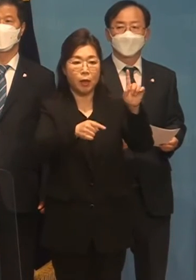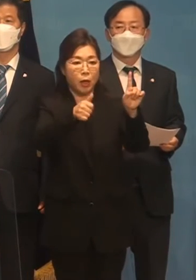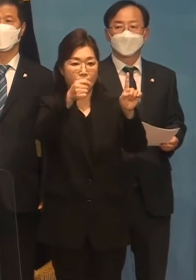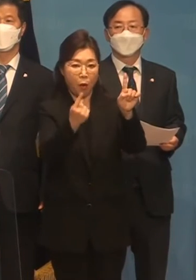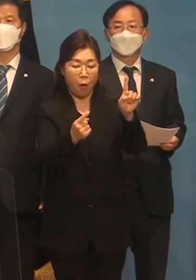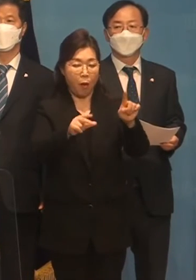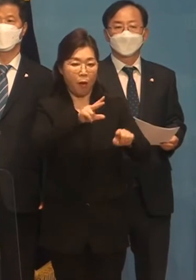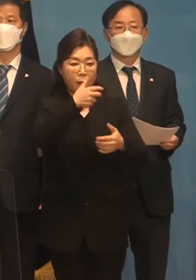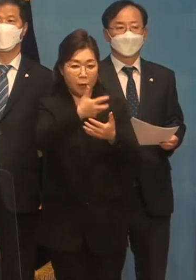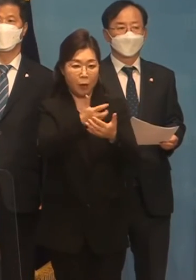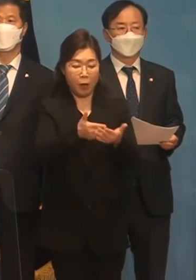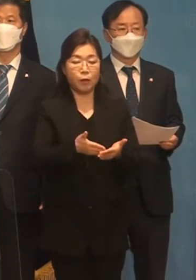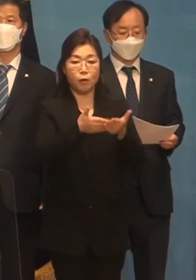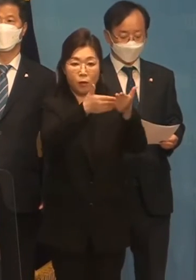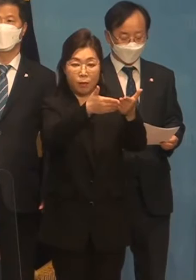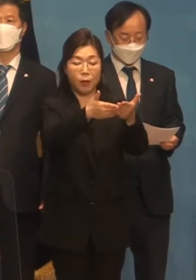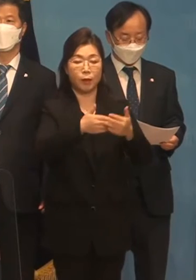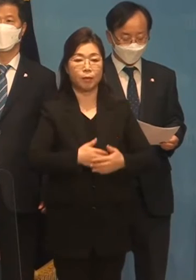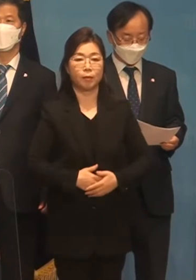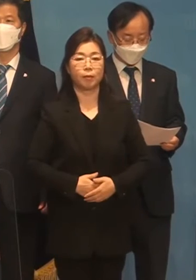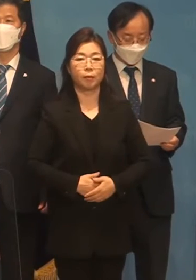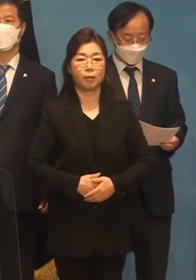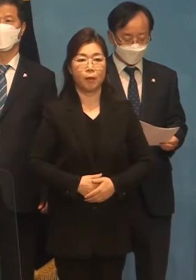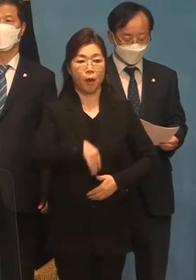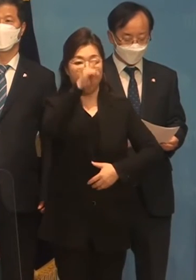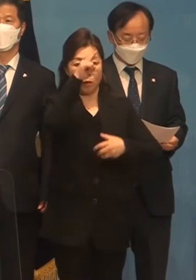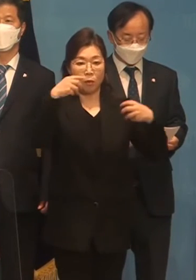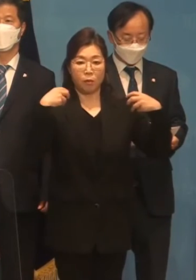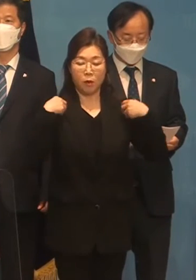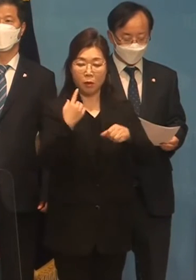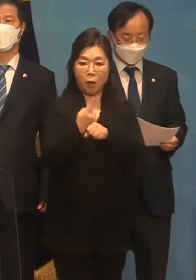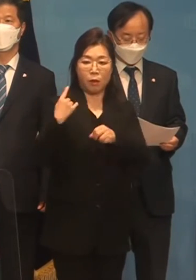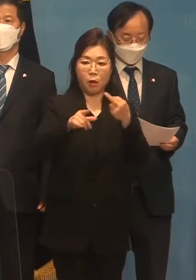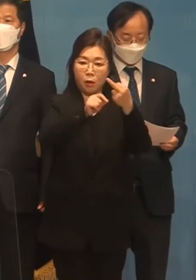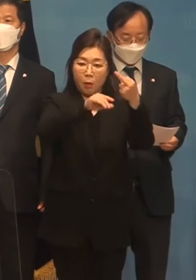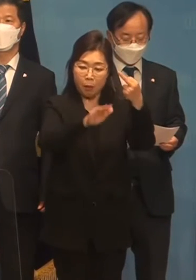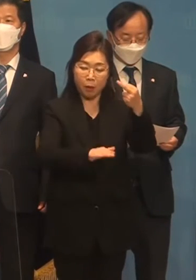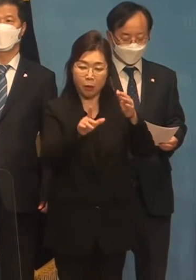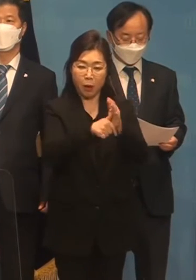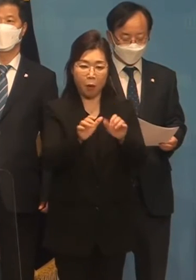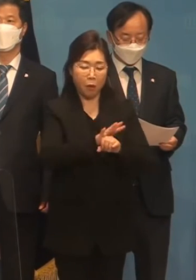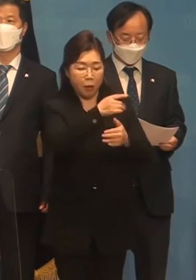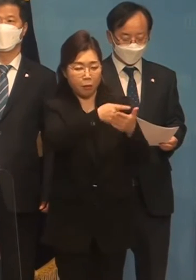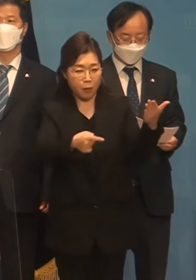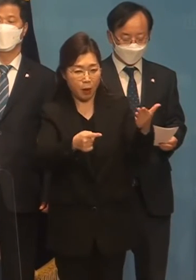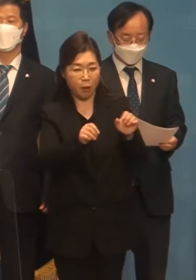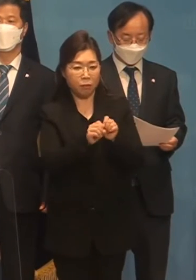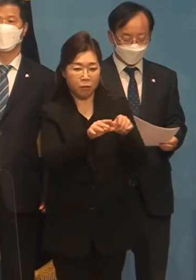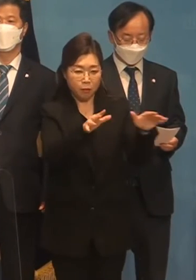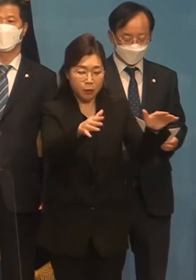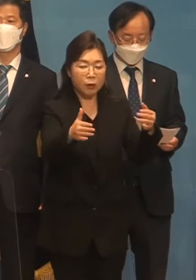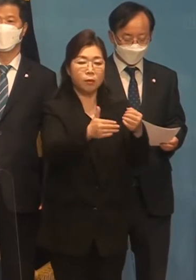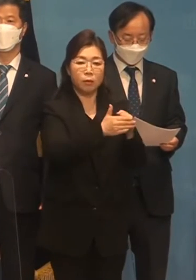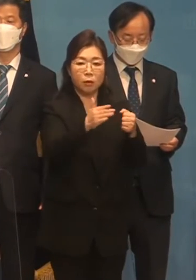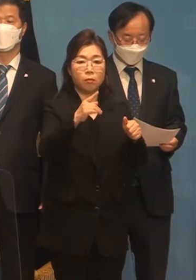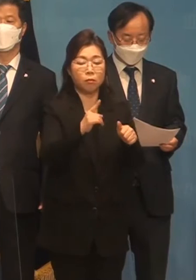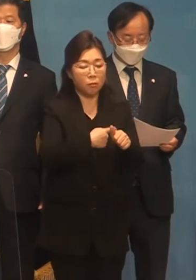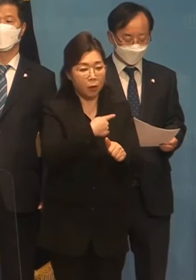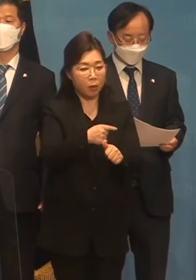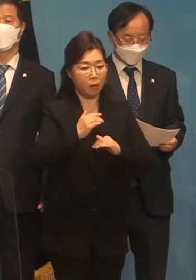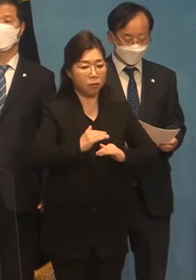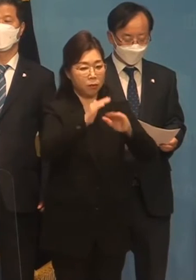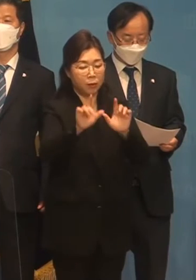제1호 의안으로 제출합니다. 정부는 지난 연말 코로나19 팬데믹 재확산 사태를 맞아